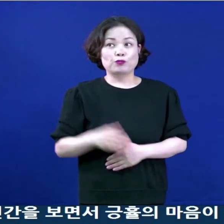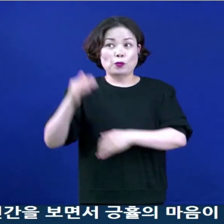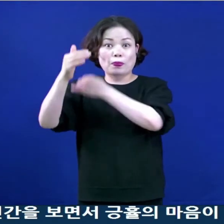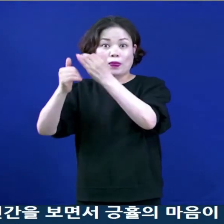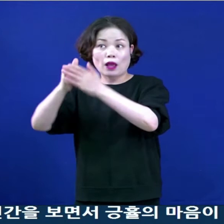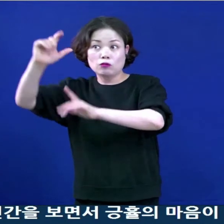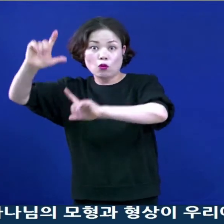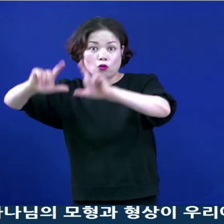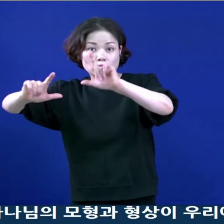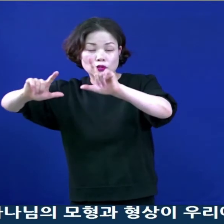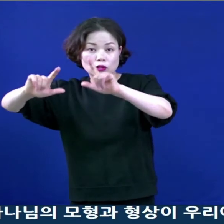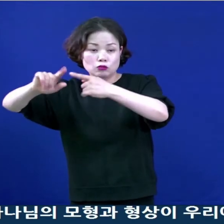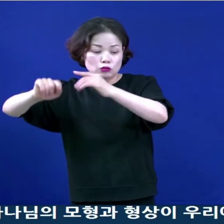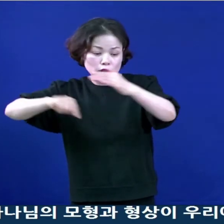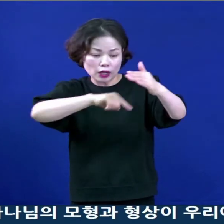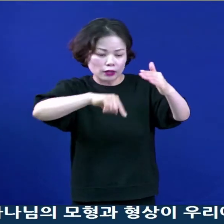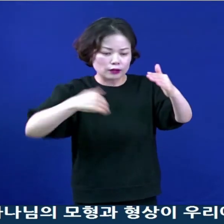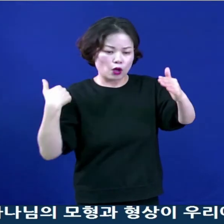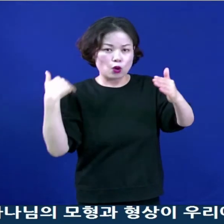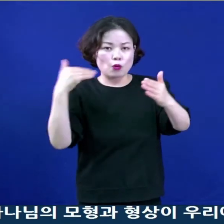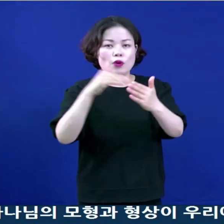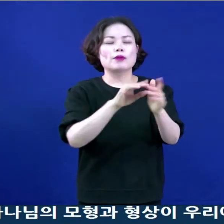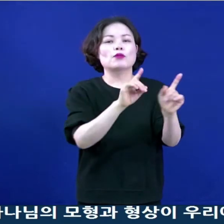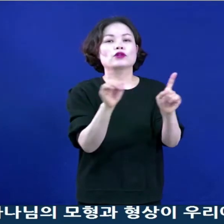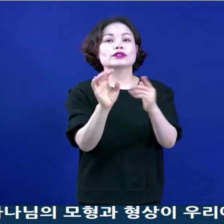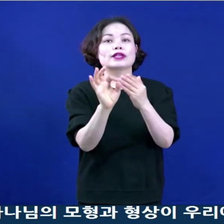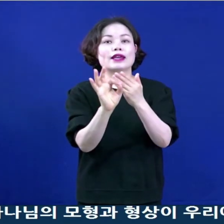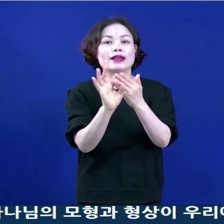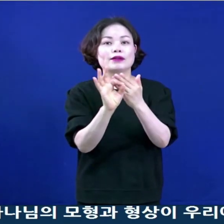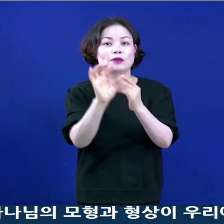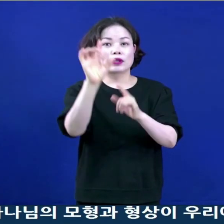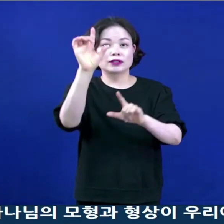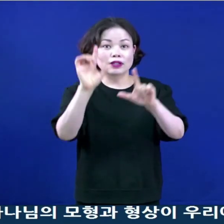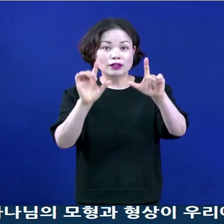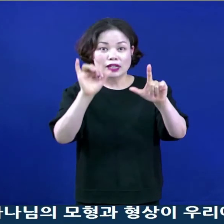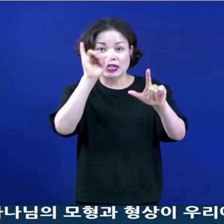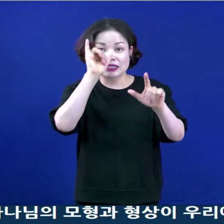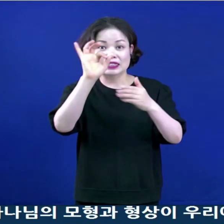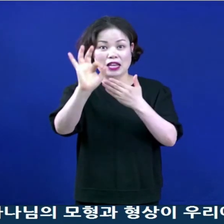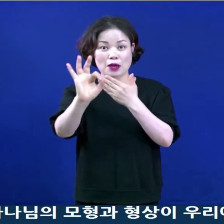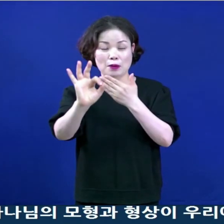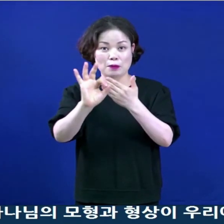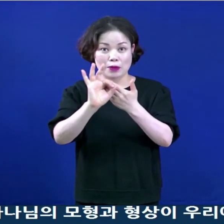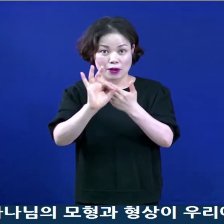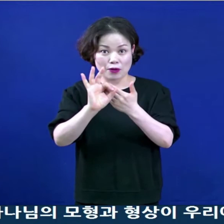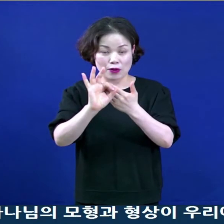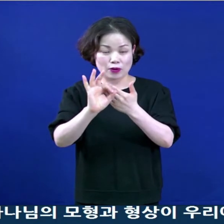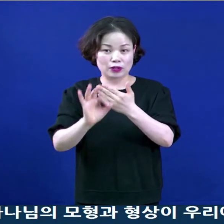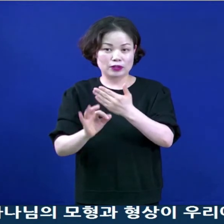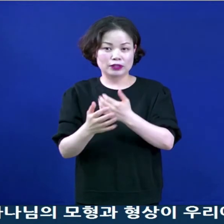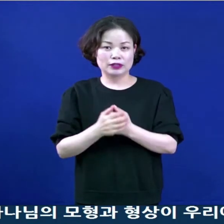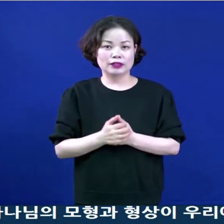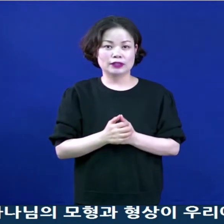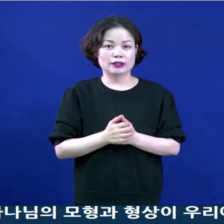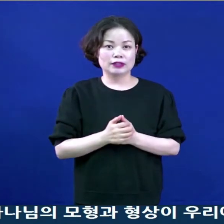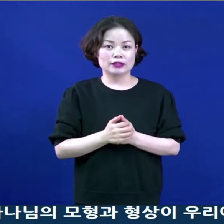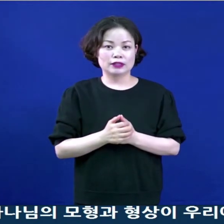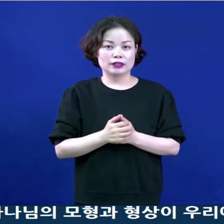하나님의 모양과 형상이 우리 안에 회복되어져 있다면, 그 모양과 형상이 있다면 우리가 다른 이런